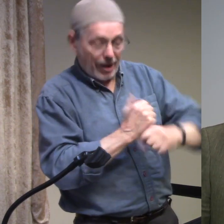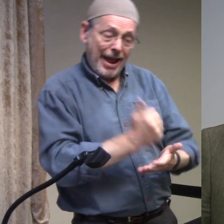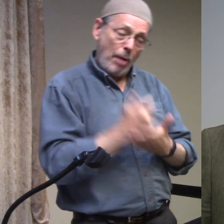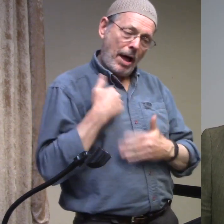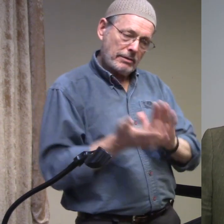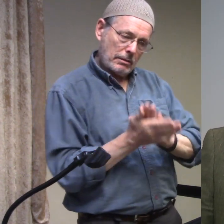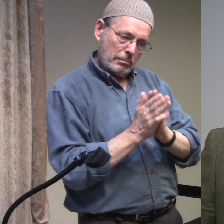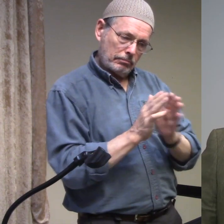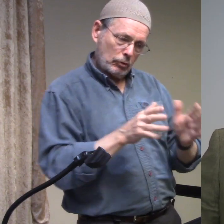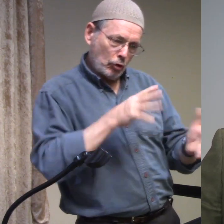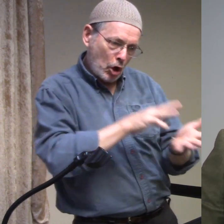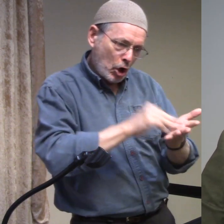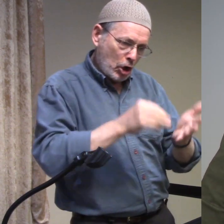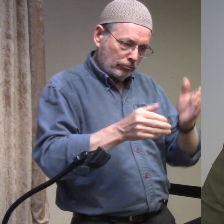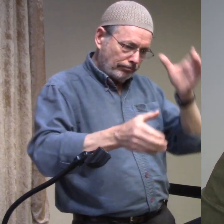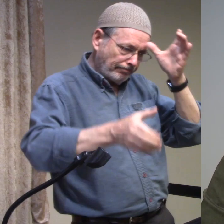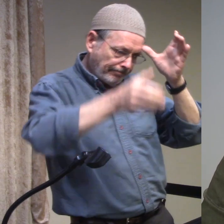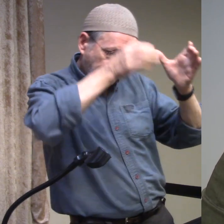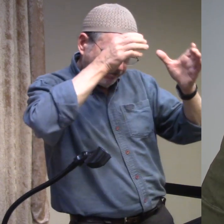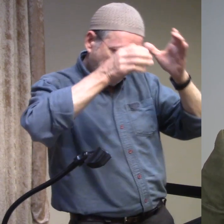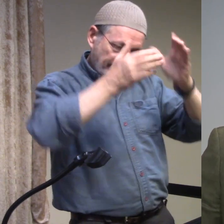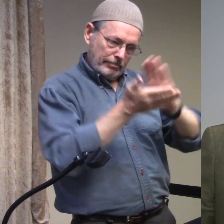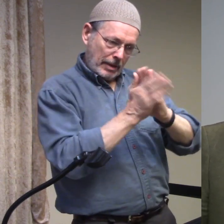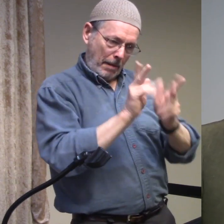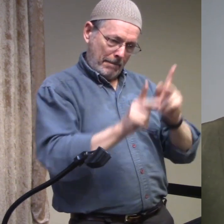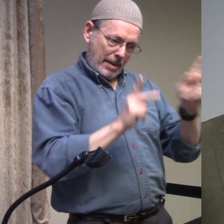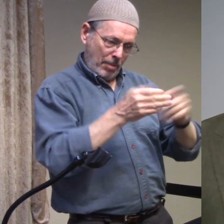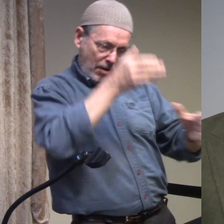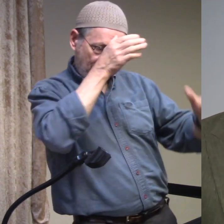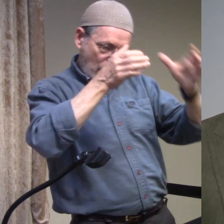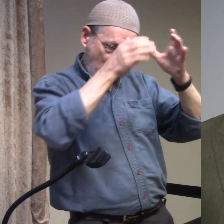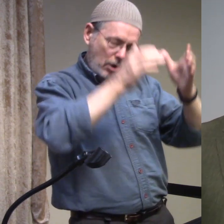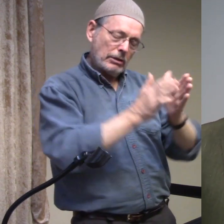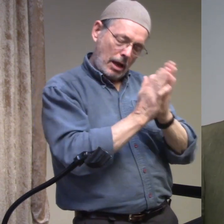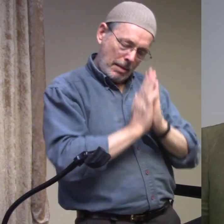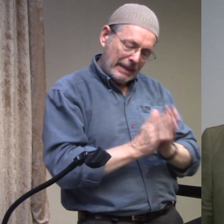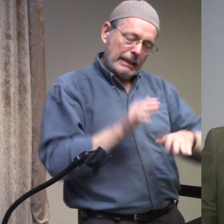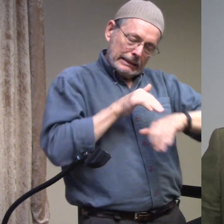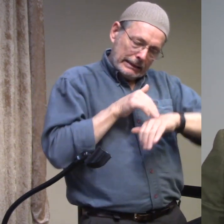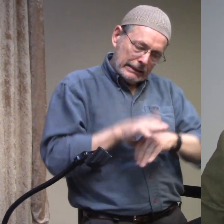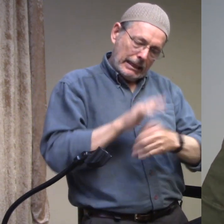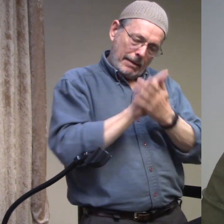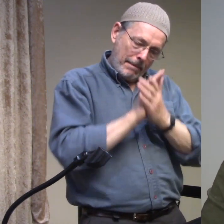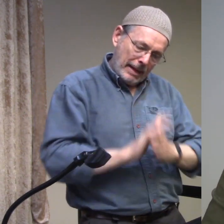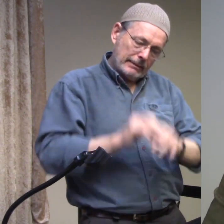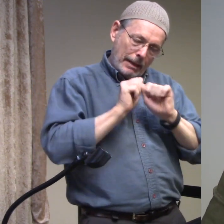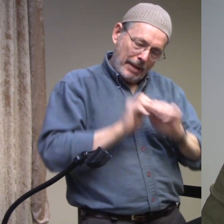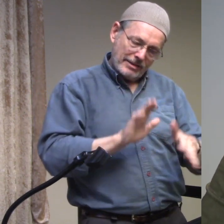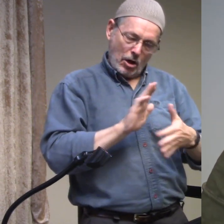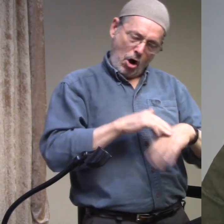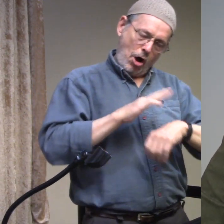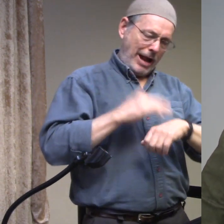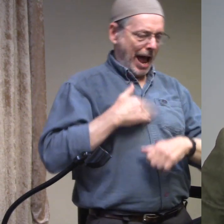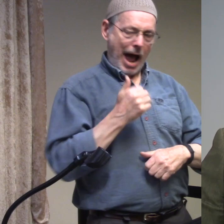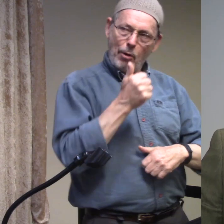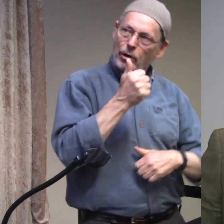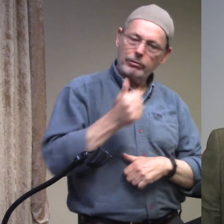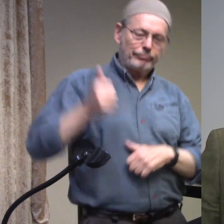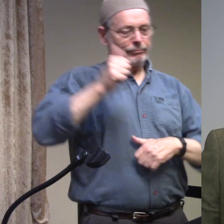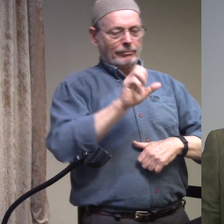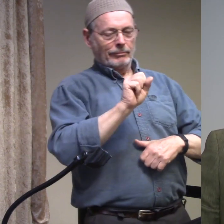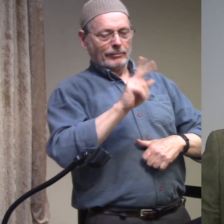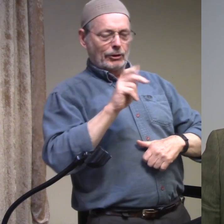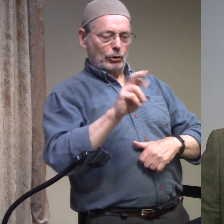of knowledge. Ameen, ameen, ameen, ameen. And send peace and blessings on our superhero, our master, Sayyidina